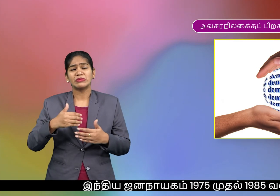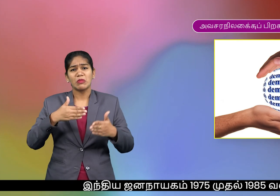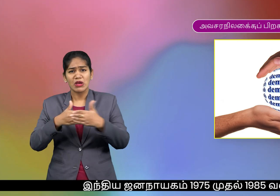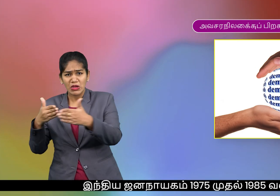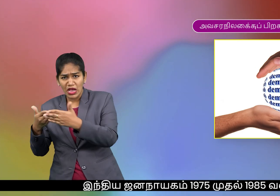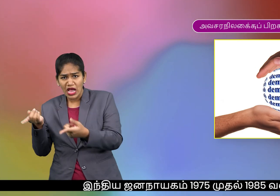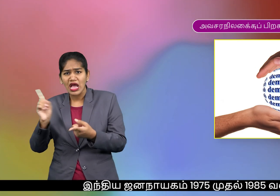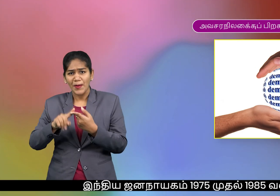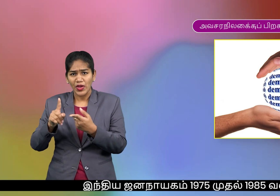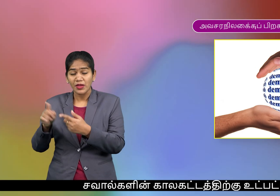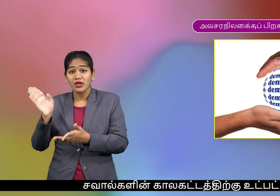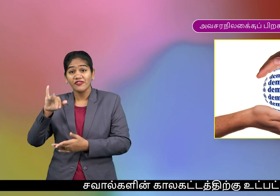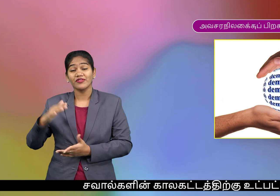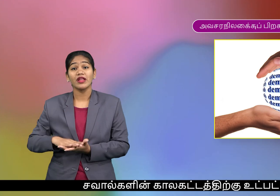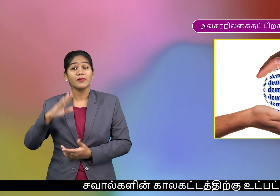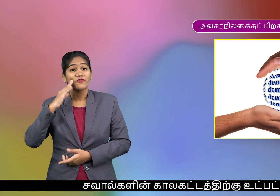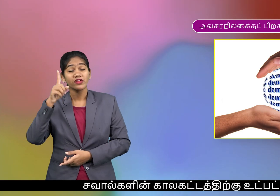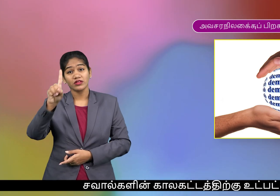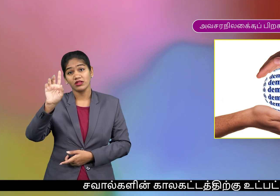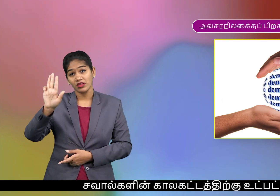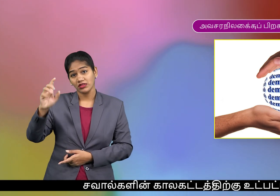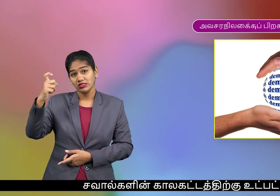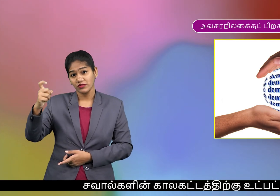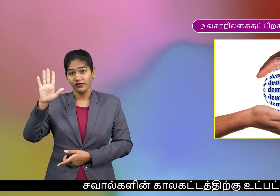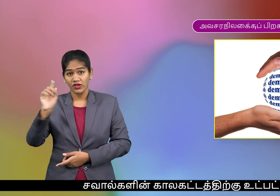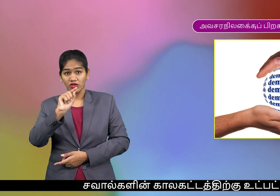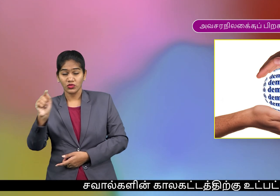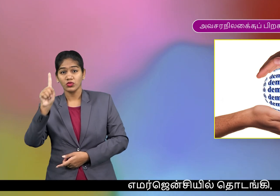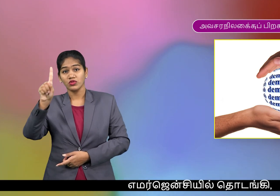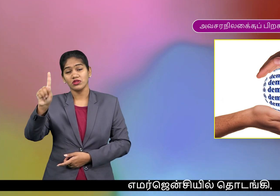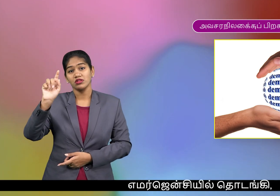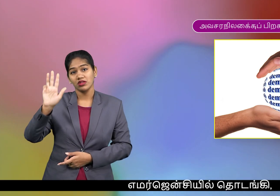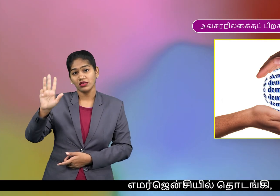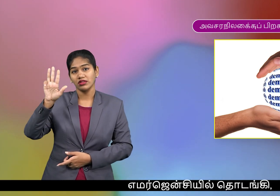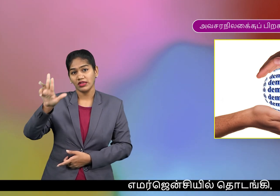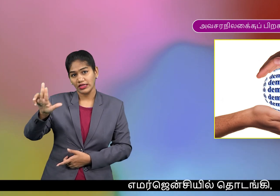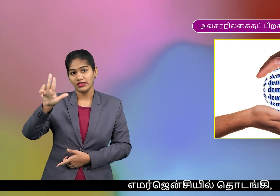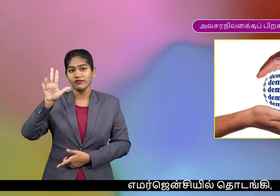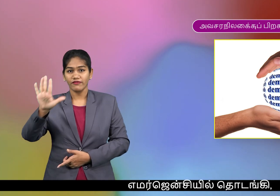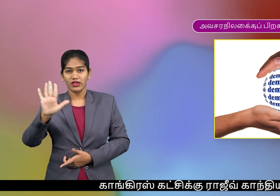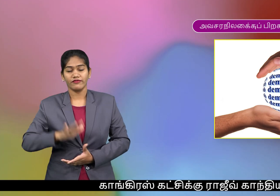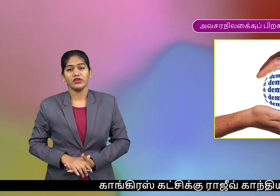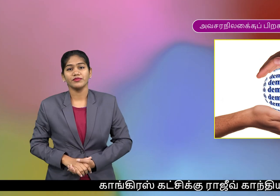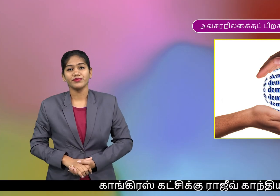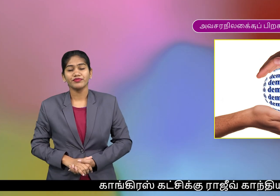1985 வரையிலான சவால்களின் காலகட்டத்திற்கு உட்பட்டது. எமர்ஜென்சியில் தொடங்கி காங்கிரஸ்